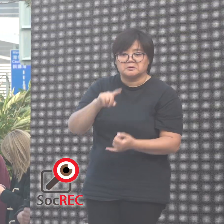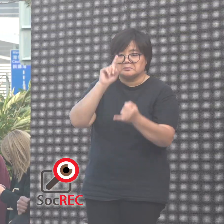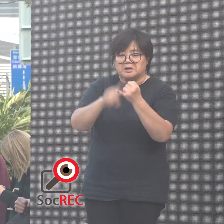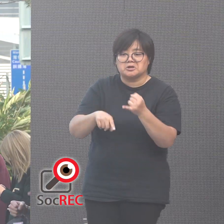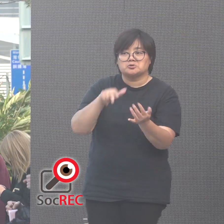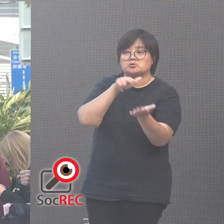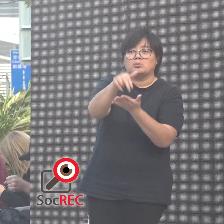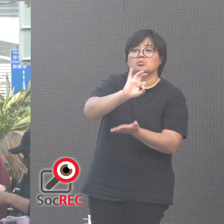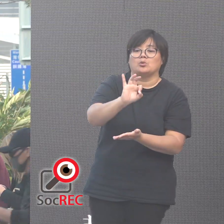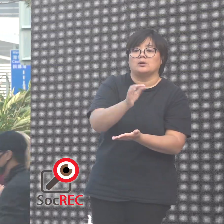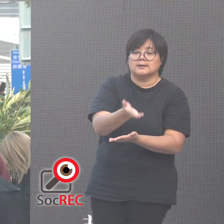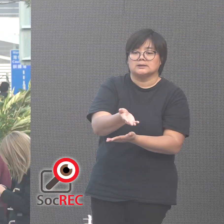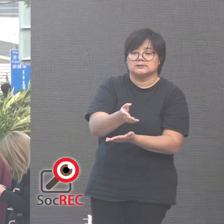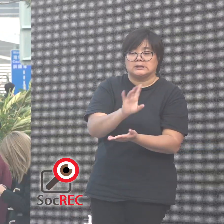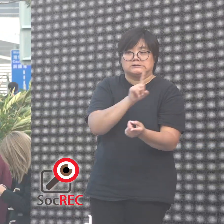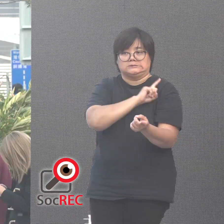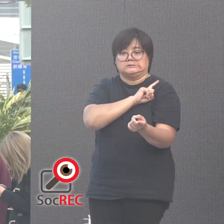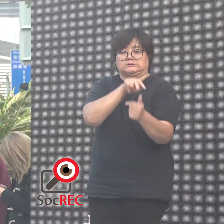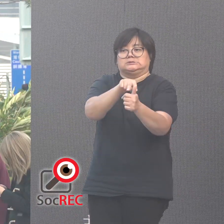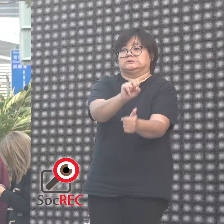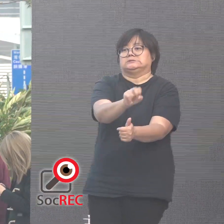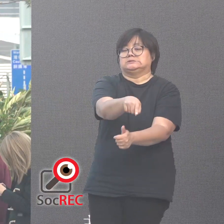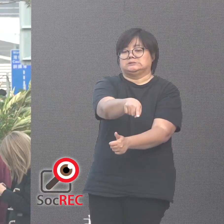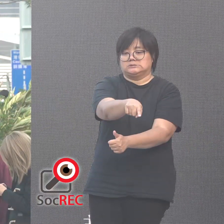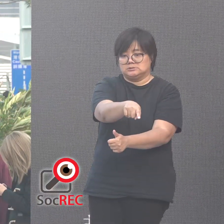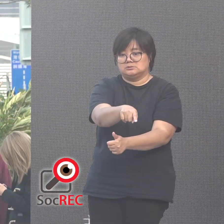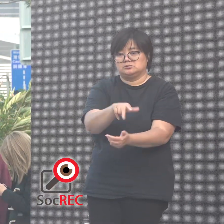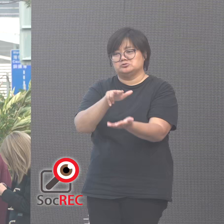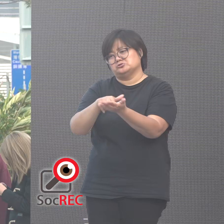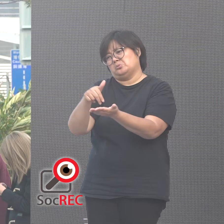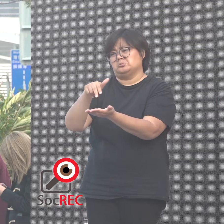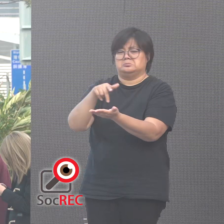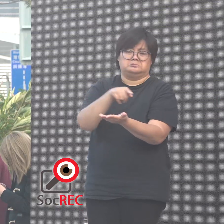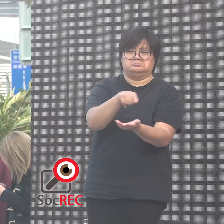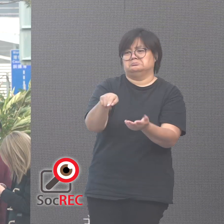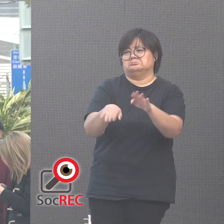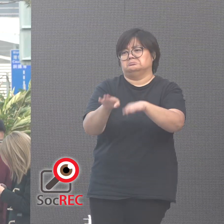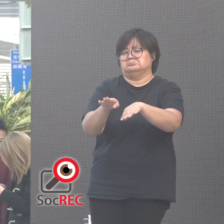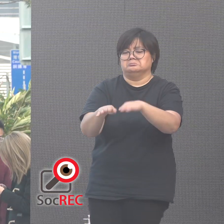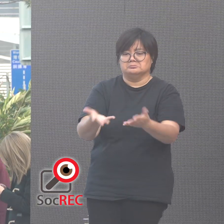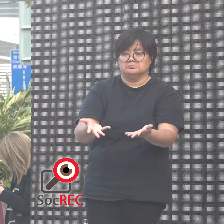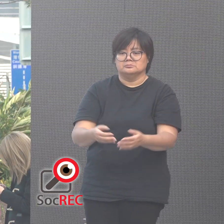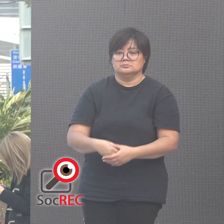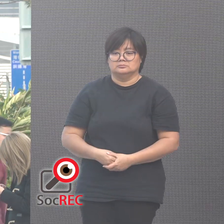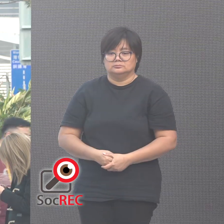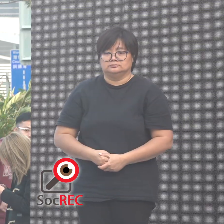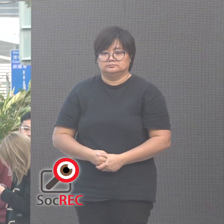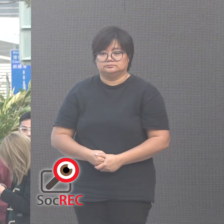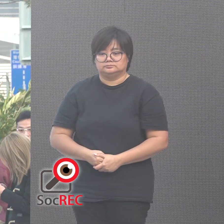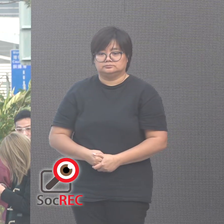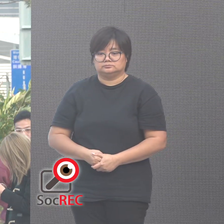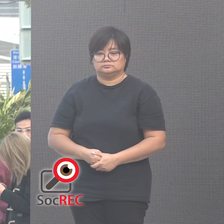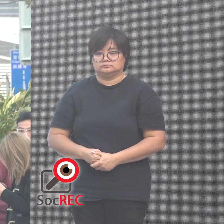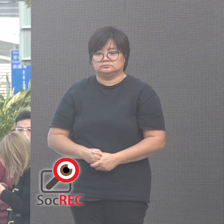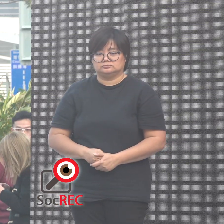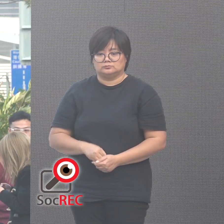治狀態其實已經跟獨立已經差不多。我們看到在歷史上面